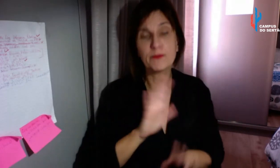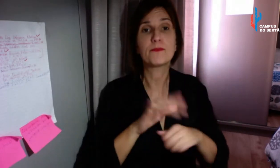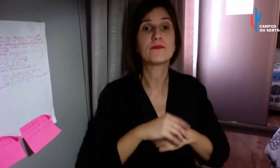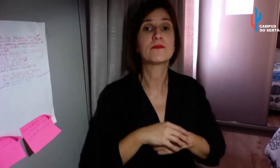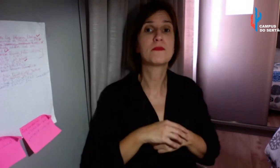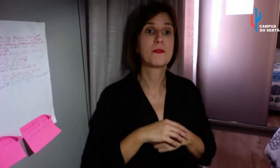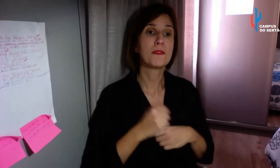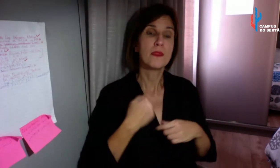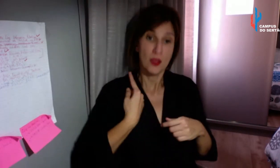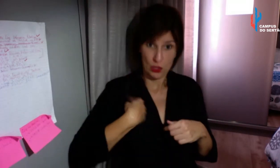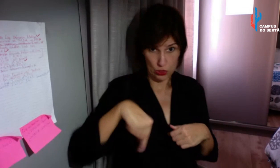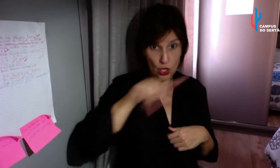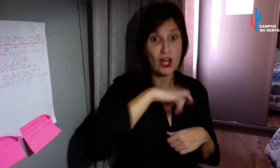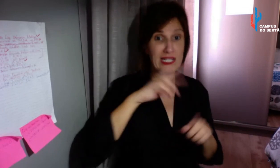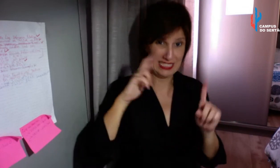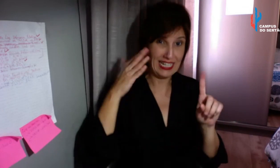temos várias orientações.